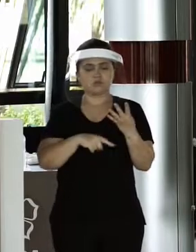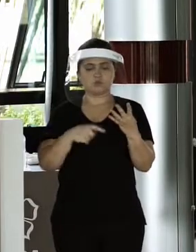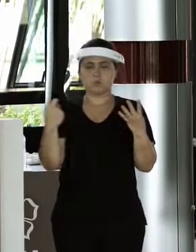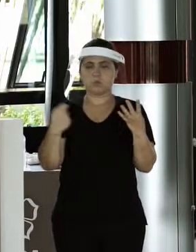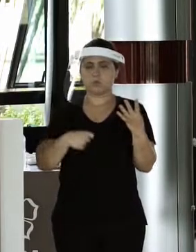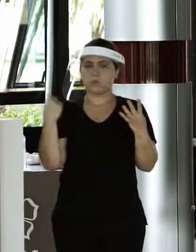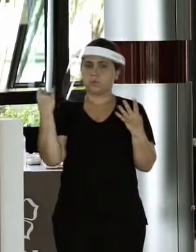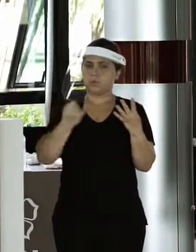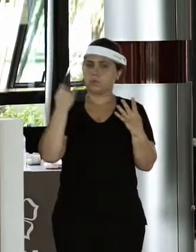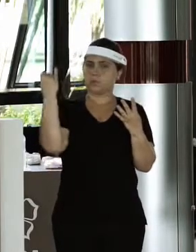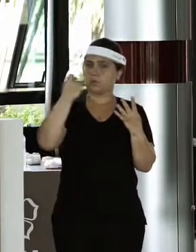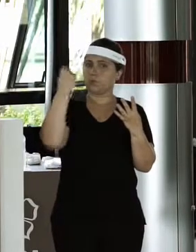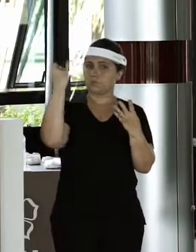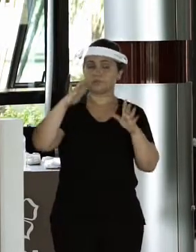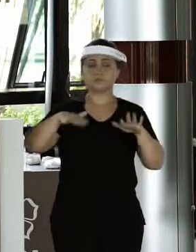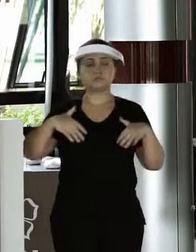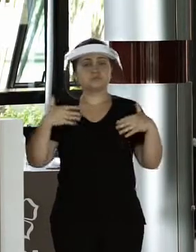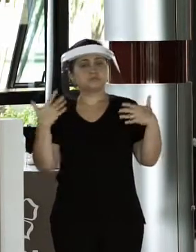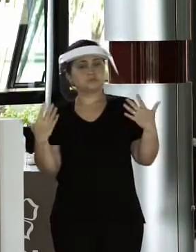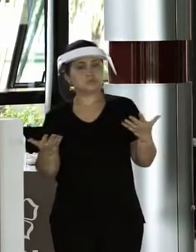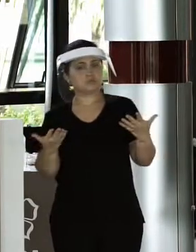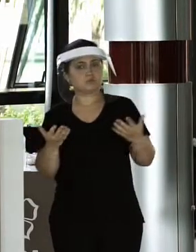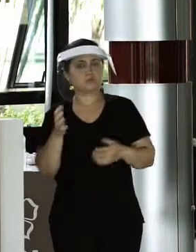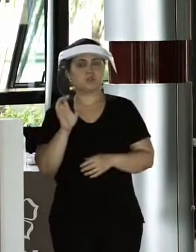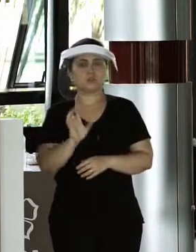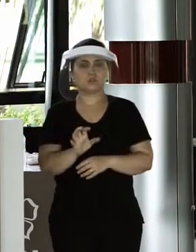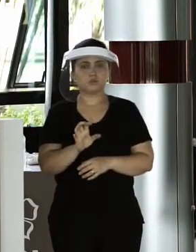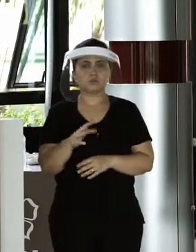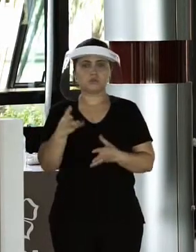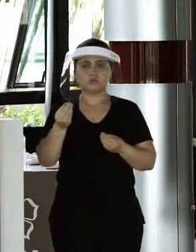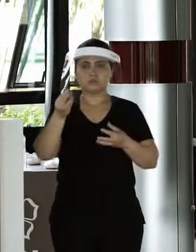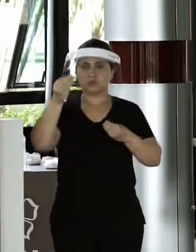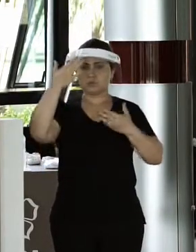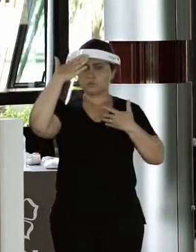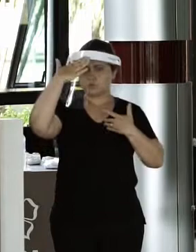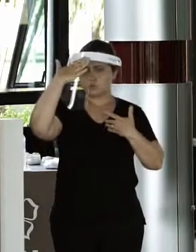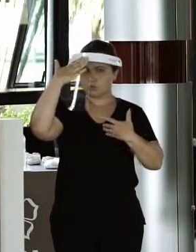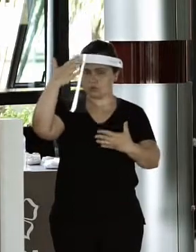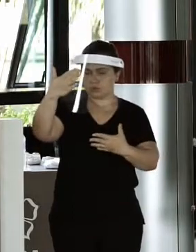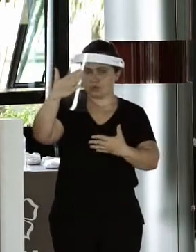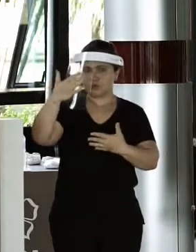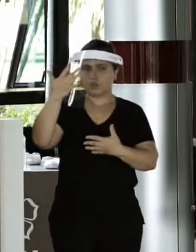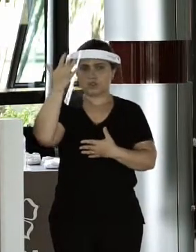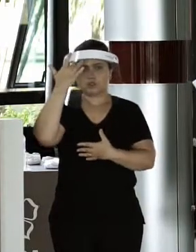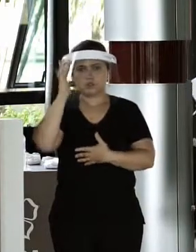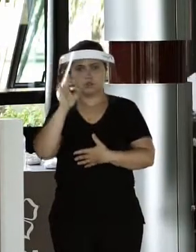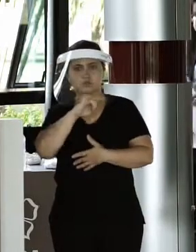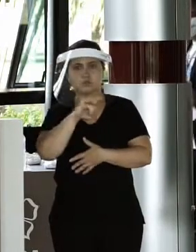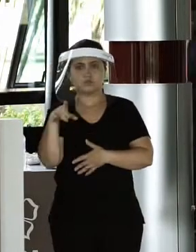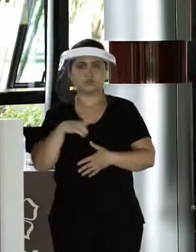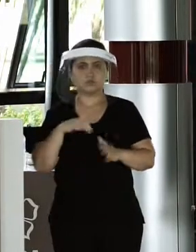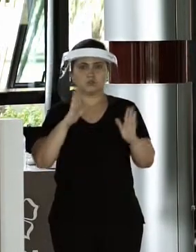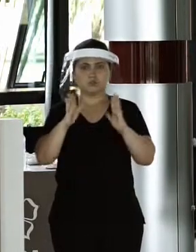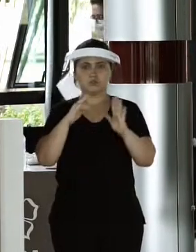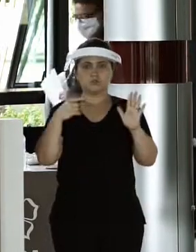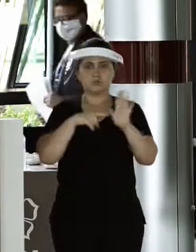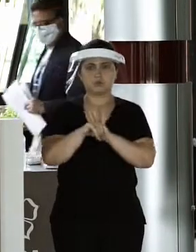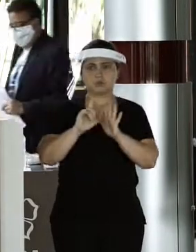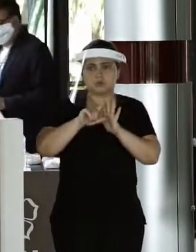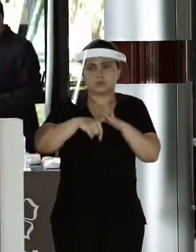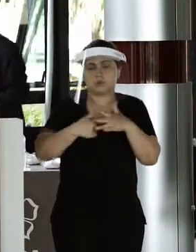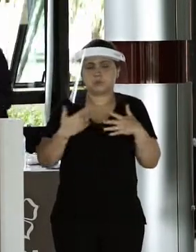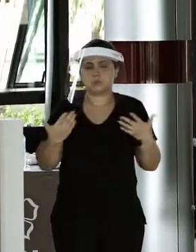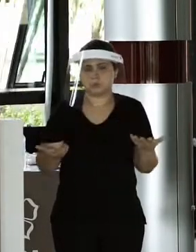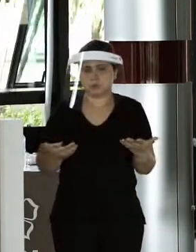são essenciais. Então, é isso, meu muito obrigado. Não sei se a gente vai ter o espaço de perguntas